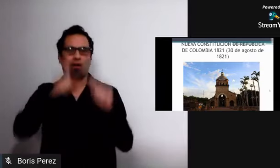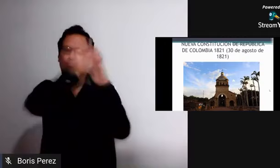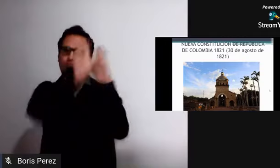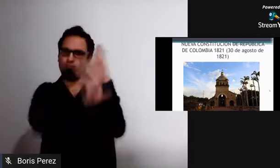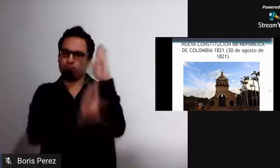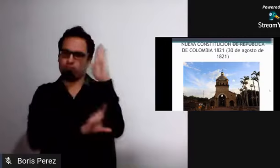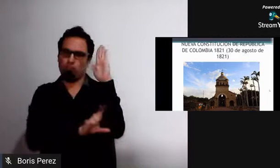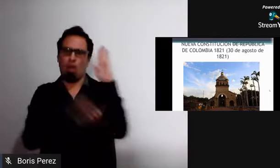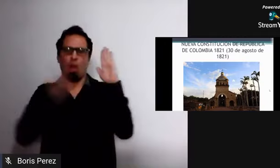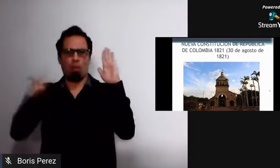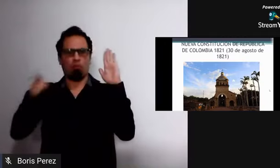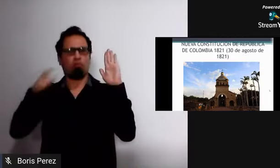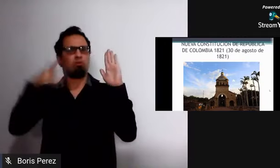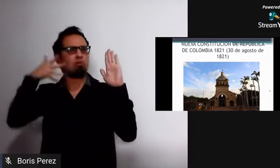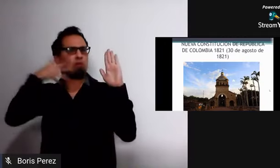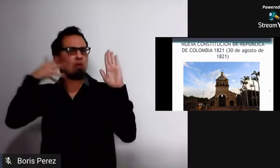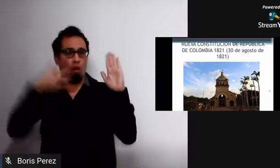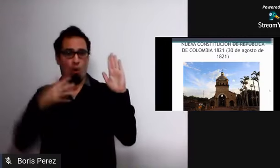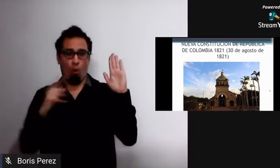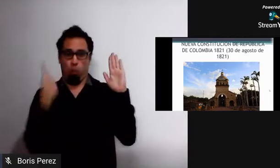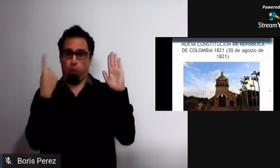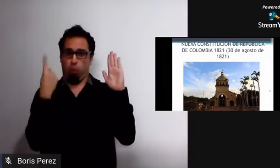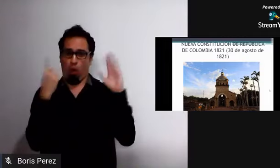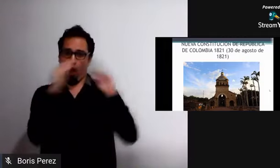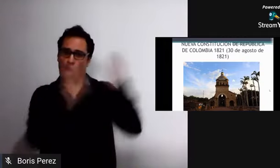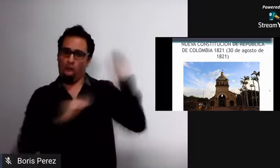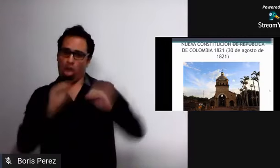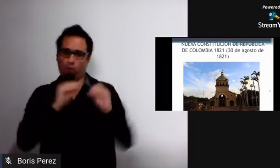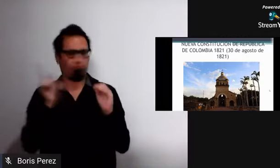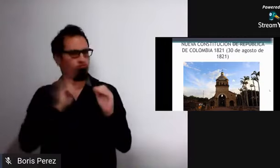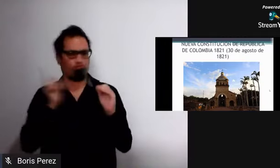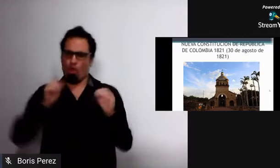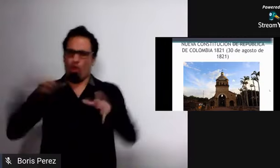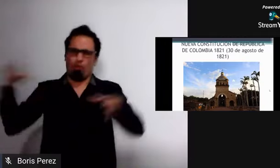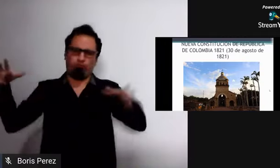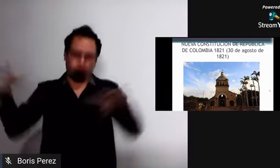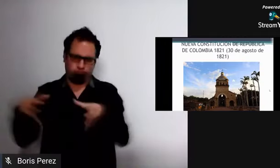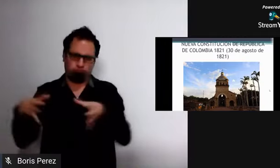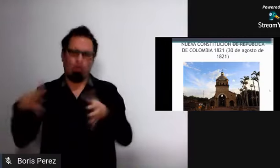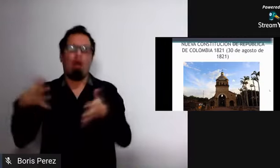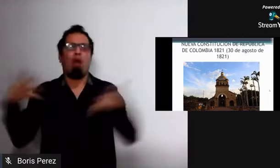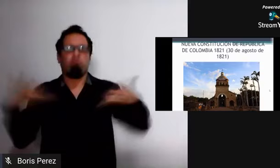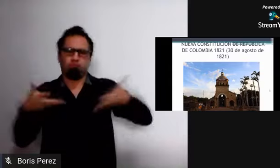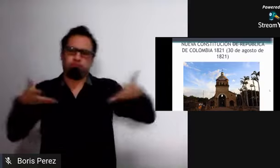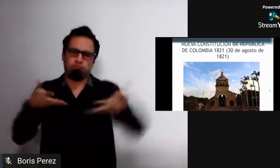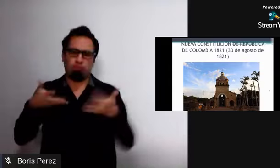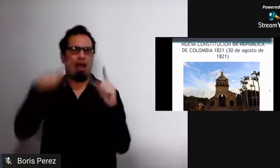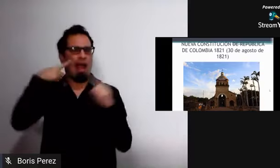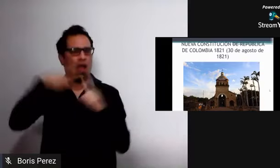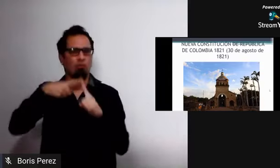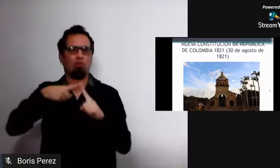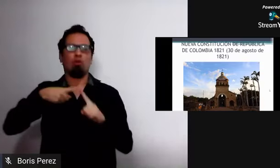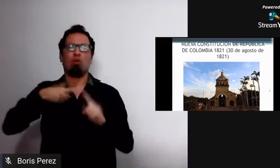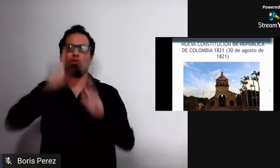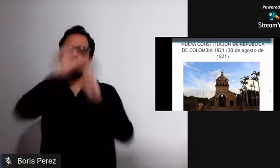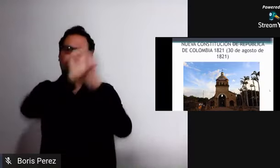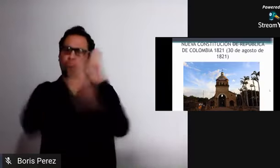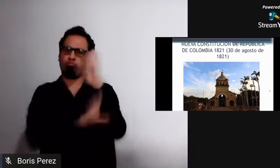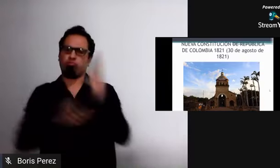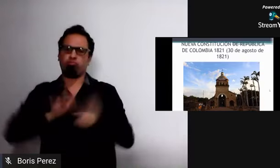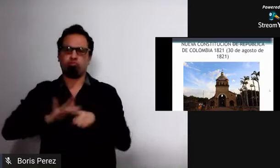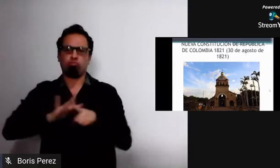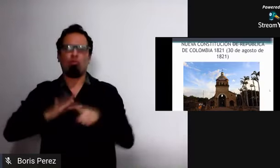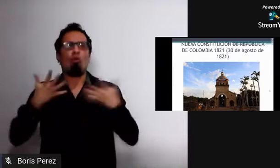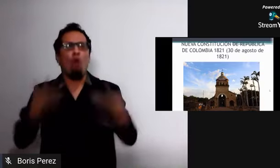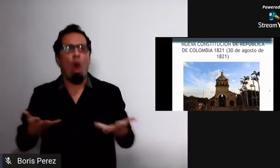la nueva constitución de ese momento, entonces Francisco de Paula Santander